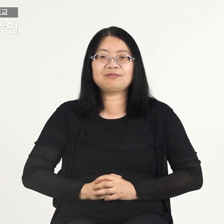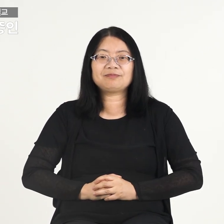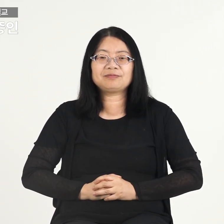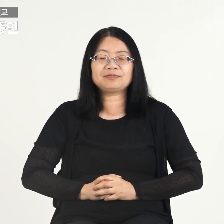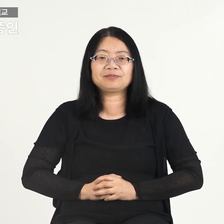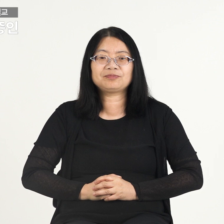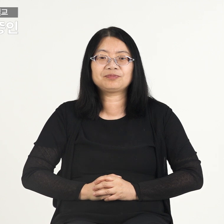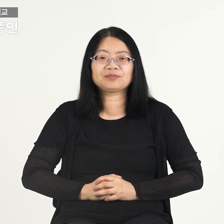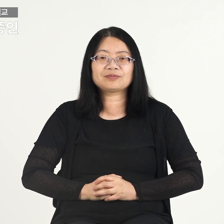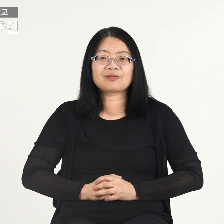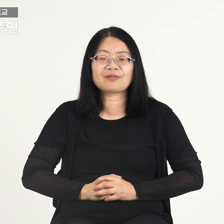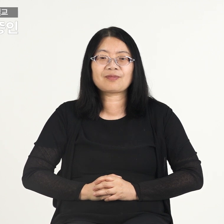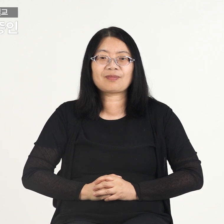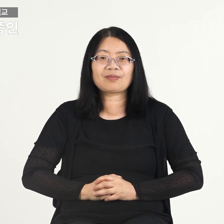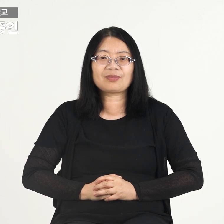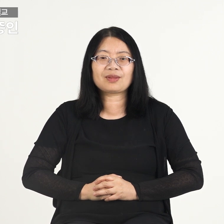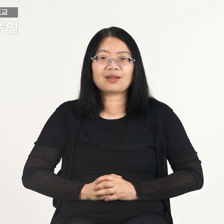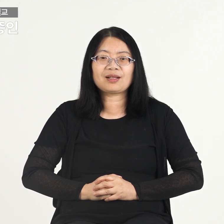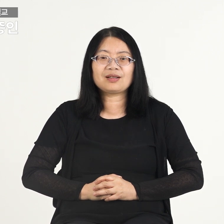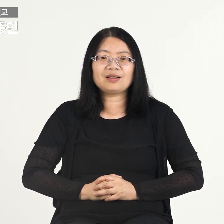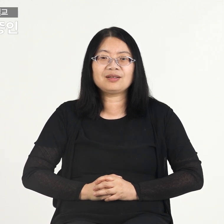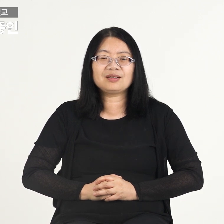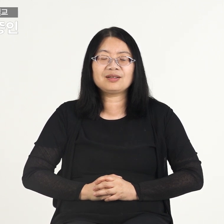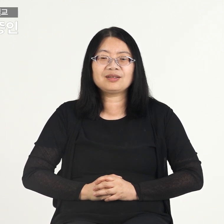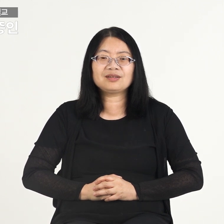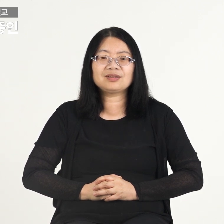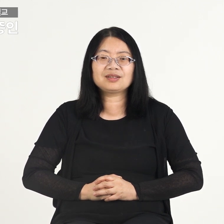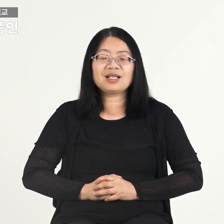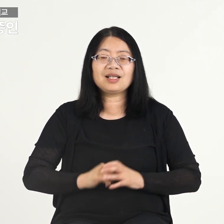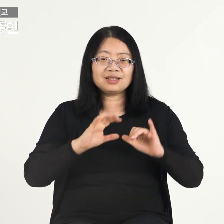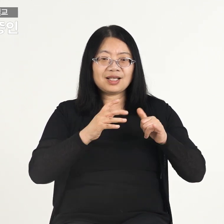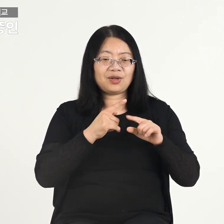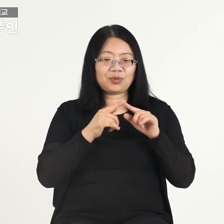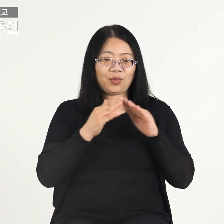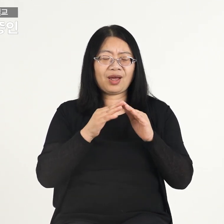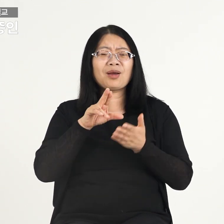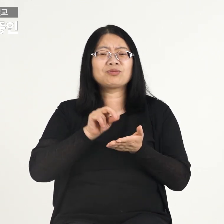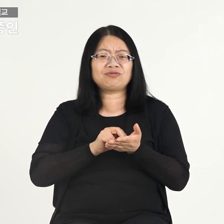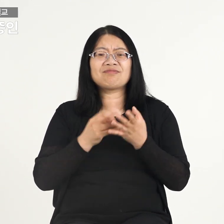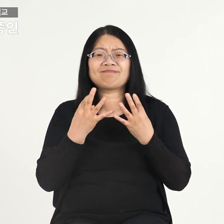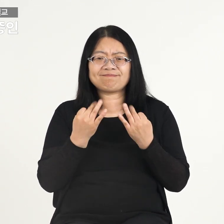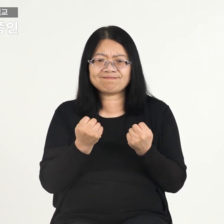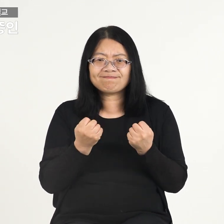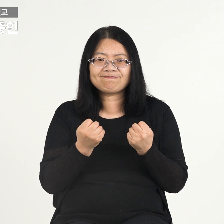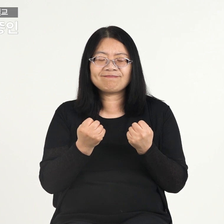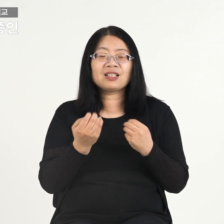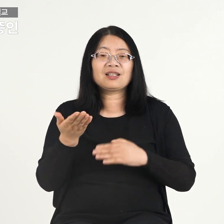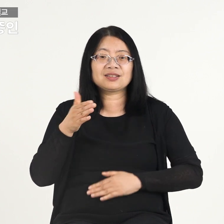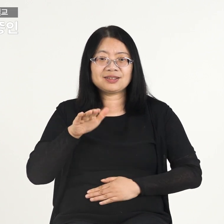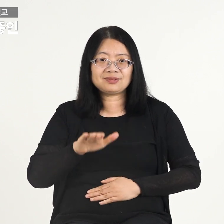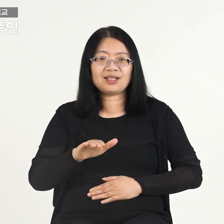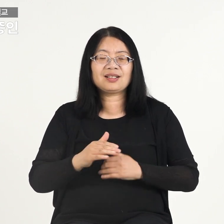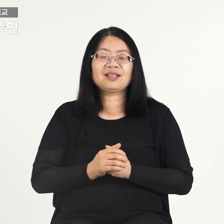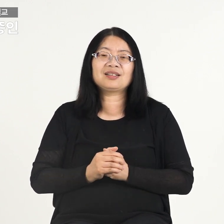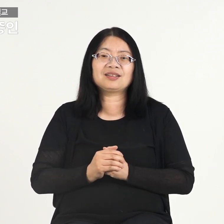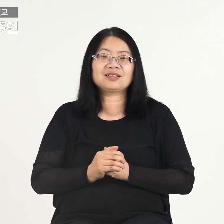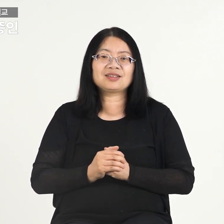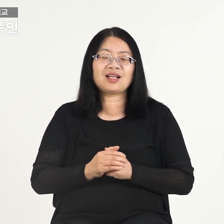거예요. 물론 이 땅의 교회들이 문제가 있어요. 문제가 많죠? 그럼에도